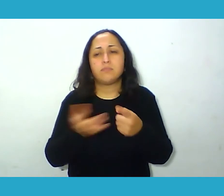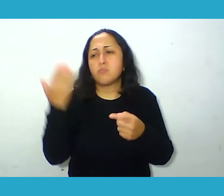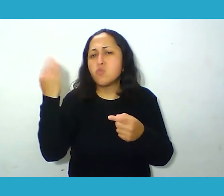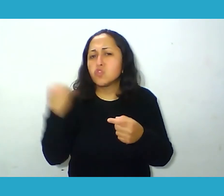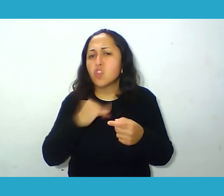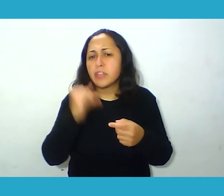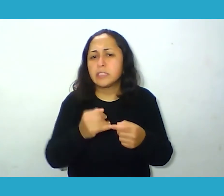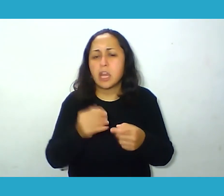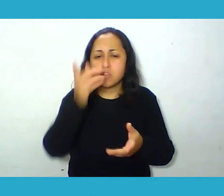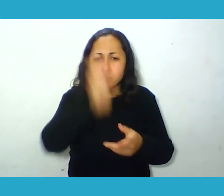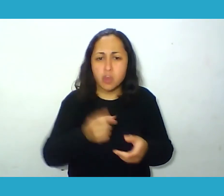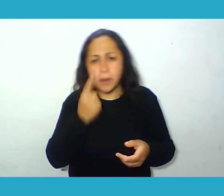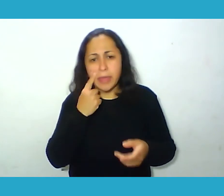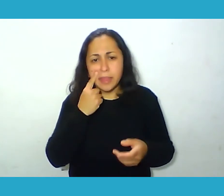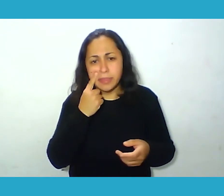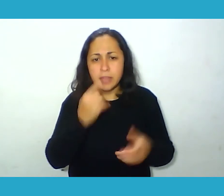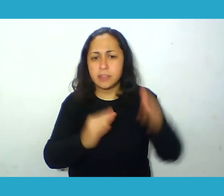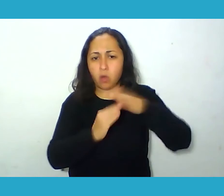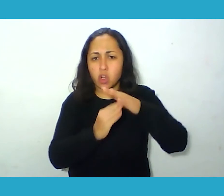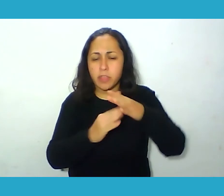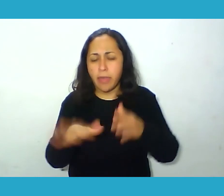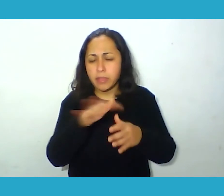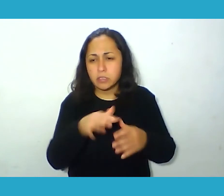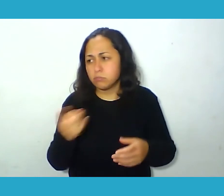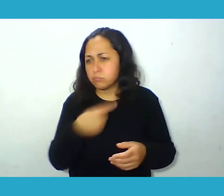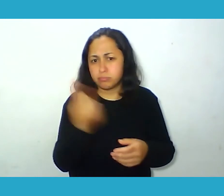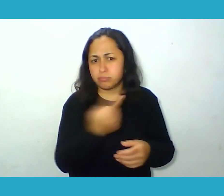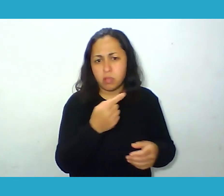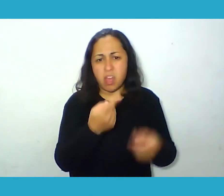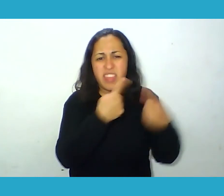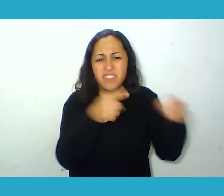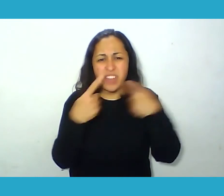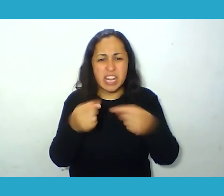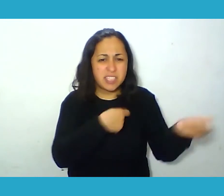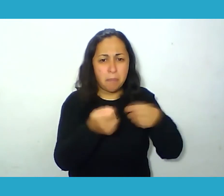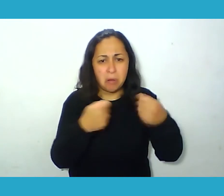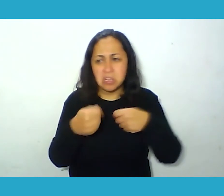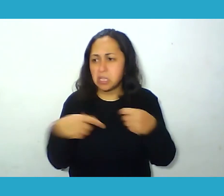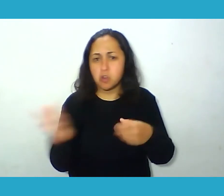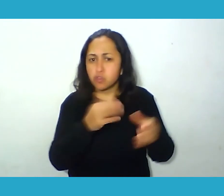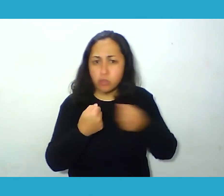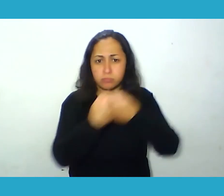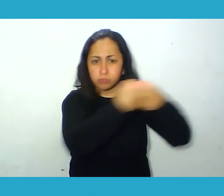se ha dicho sobre intendentes y autoridades comunales, se ha trabajado sin diferencias políticas y en consenso